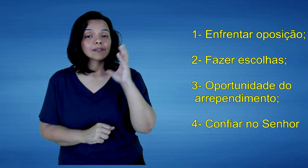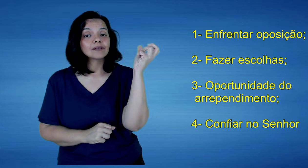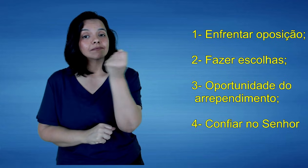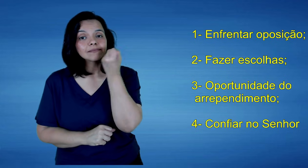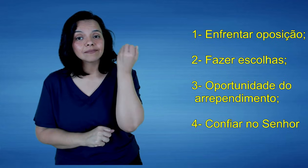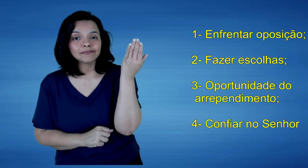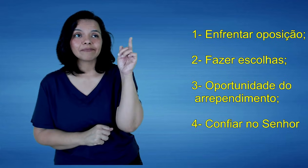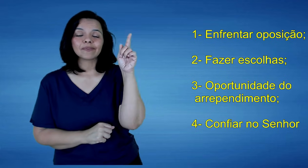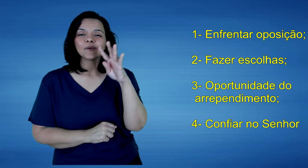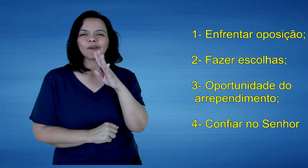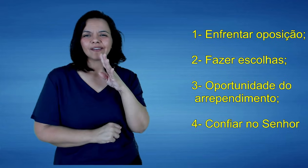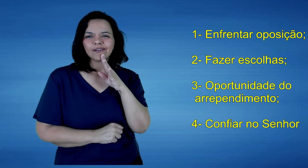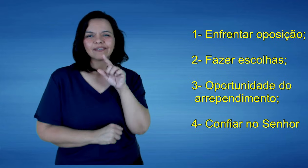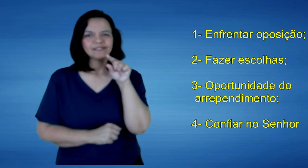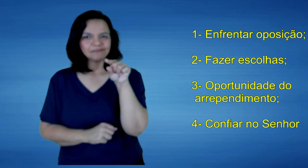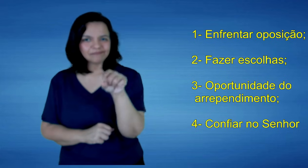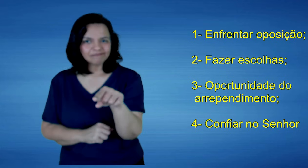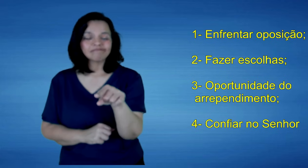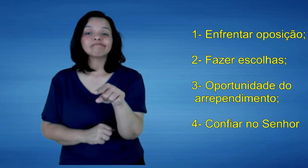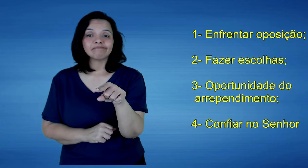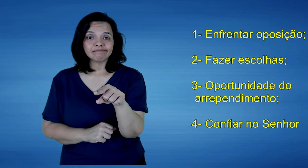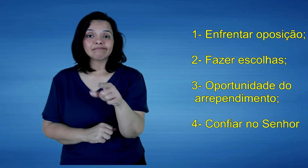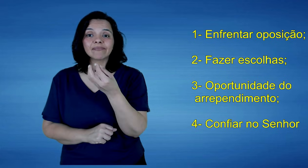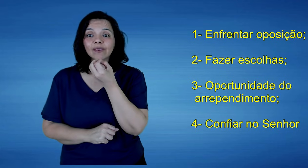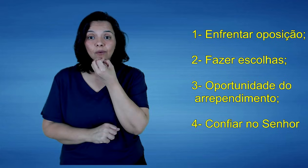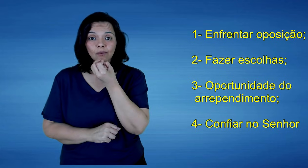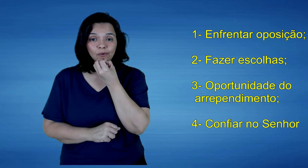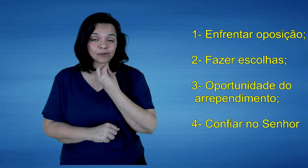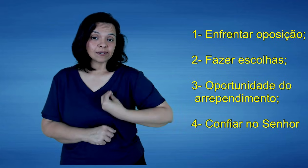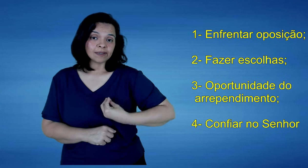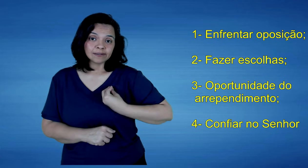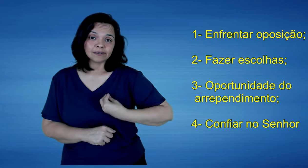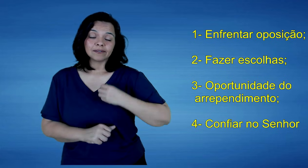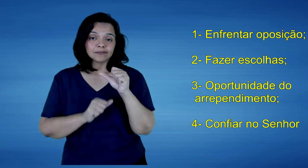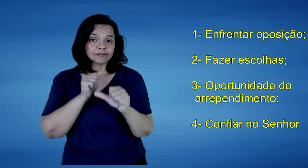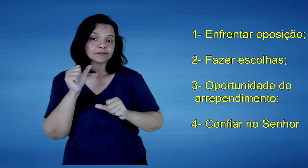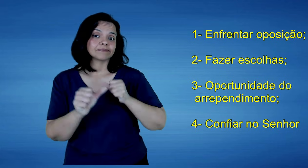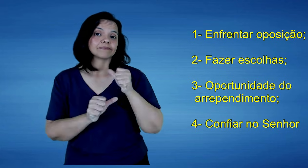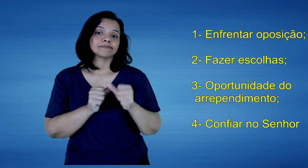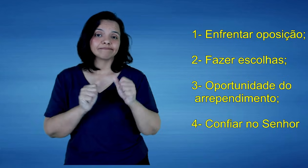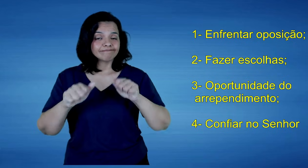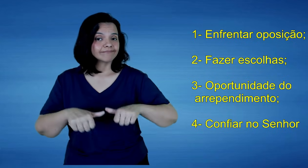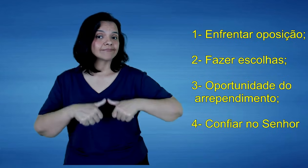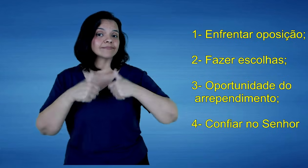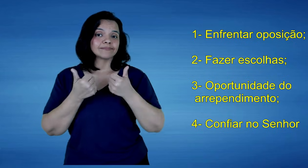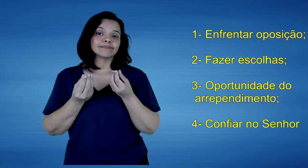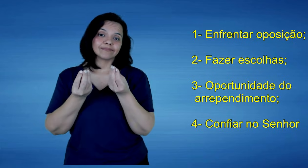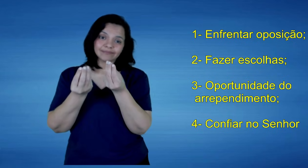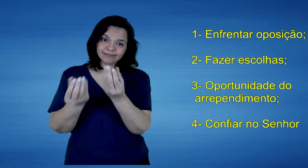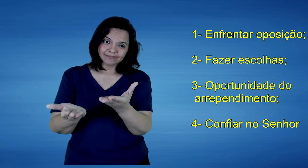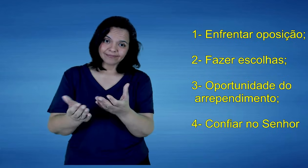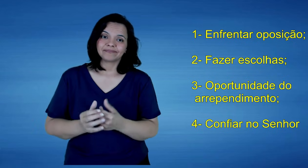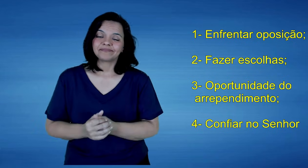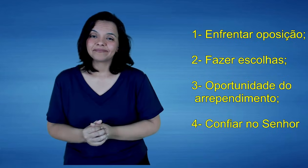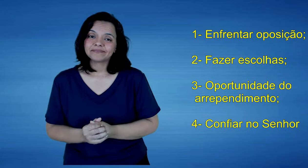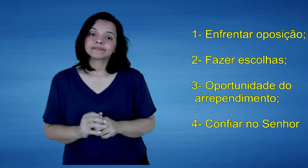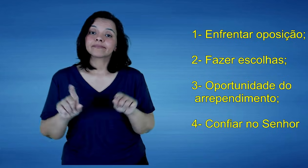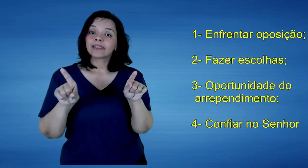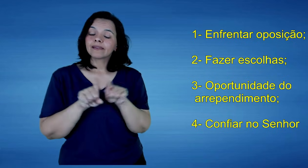errada, não precisa se preocupar tanto, você pode se arrepender. E você pode mudar a sua vida, você tem essa